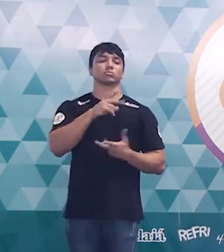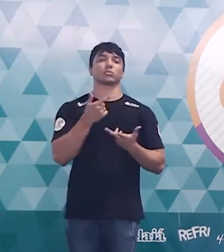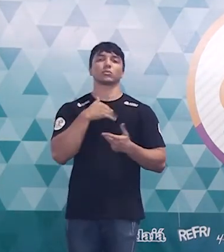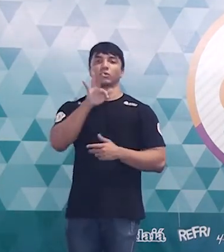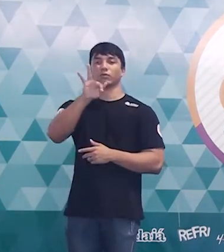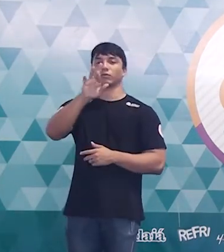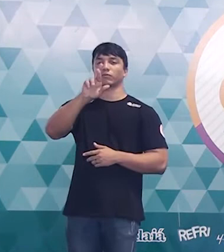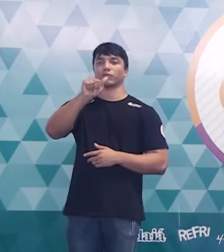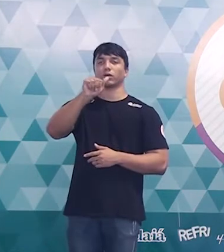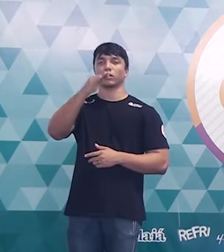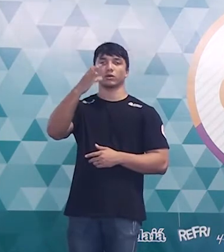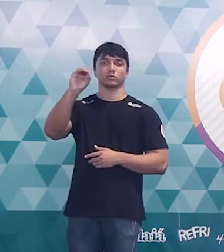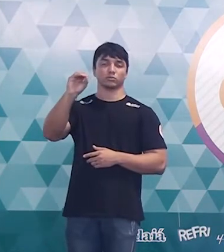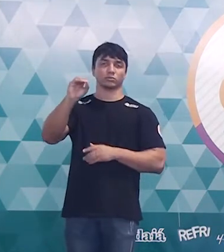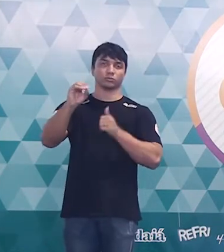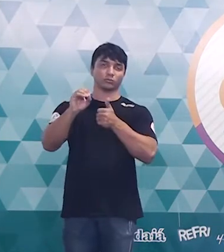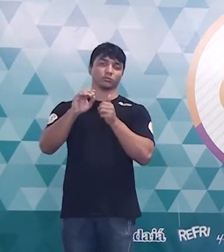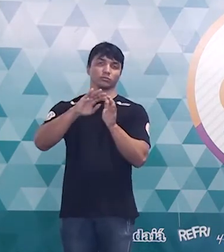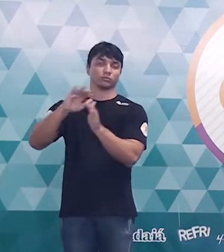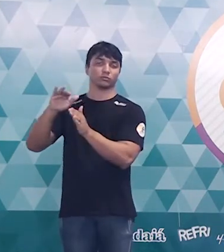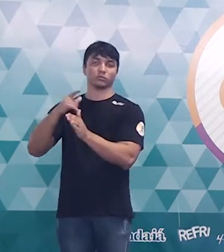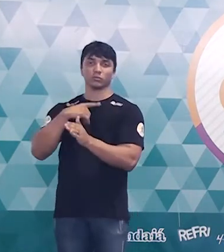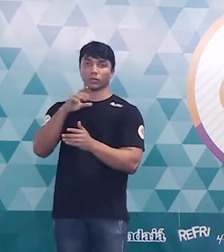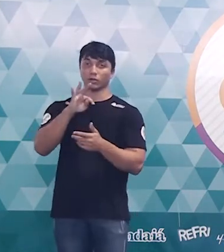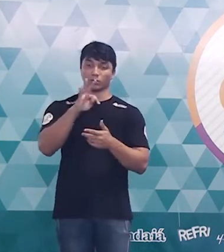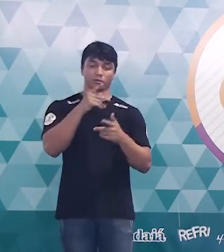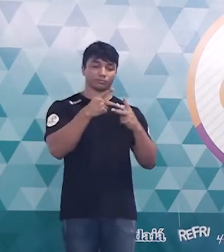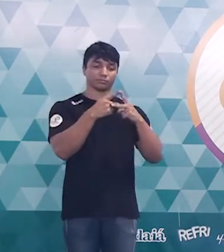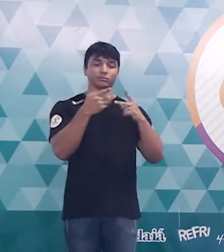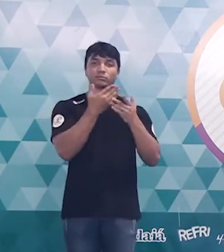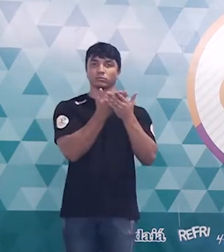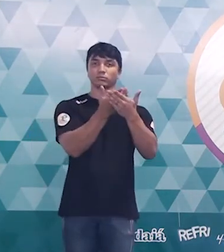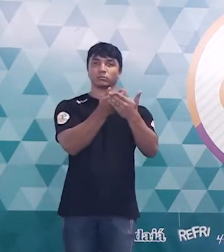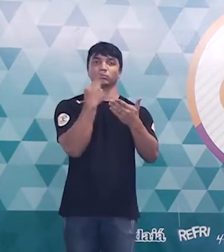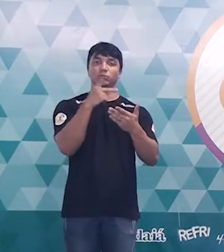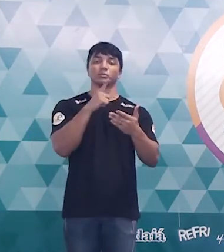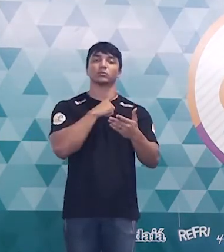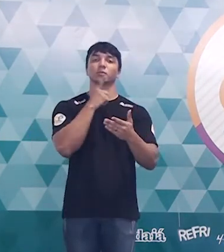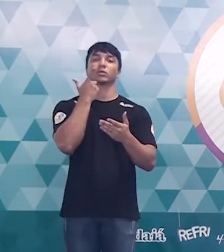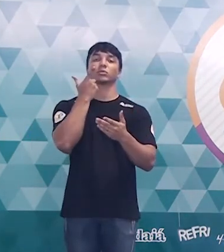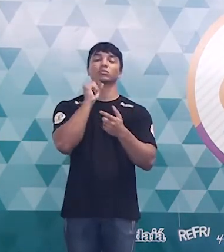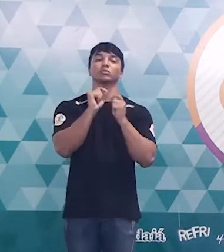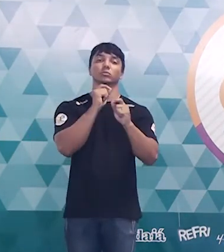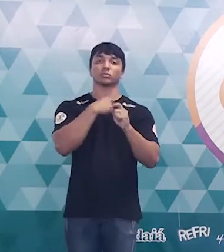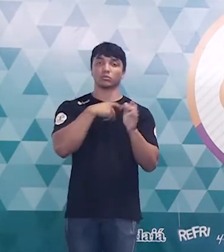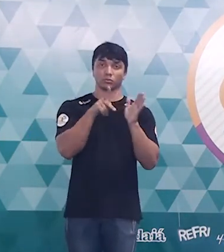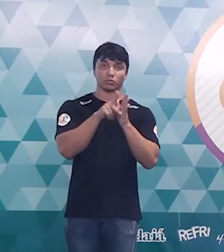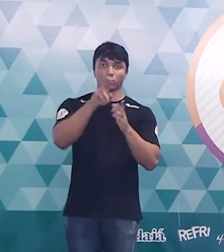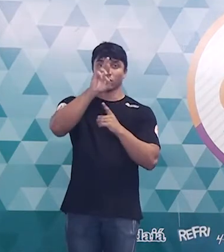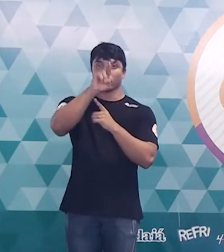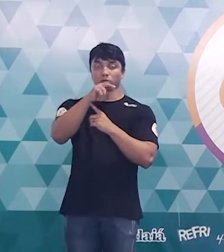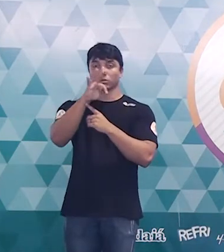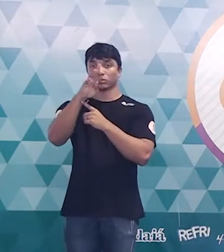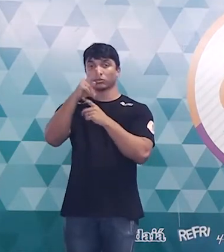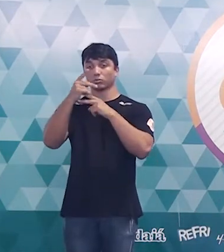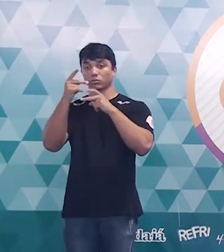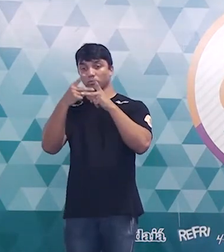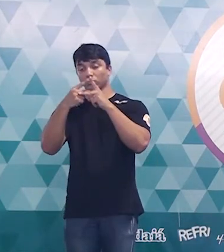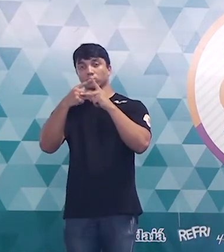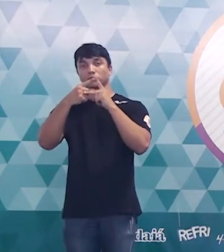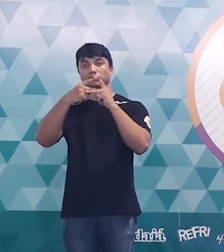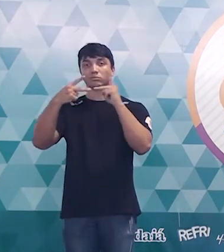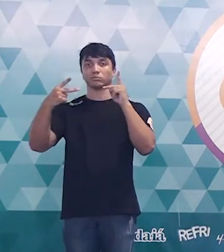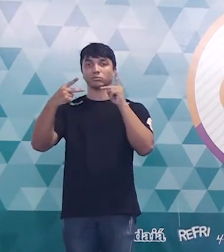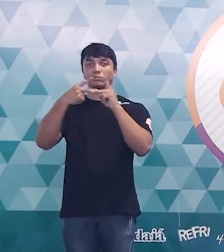palavrinha frações. Tanto é que na trigonometria, você aprende lá, razões trigonométricas no triângulo